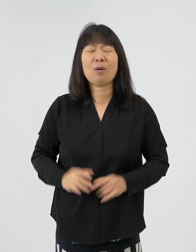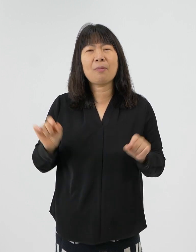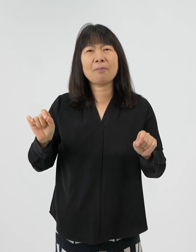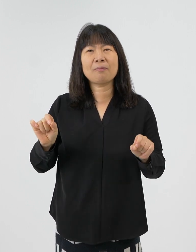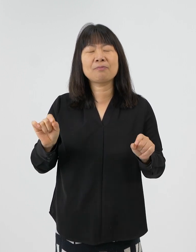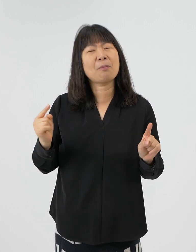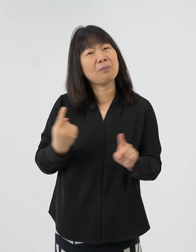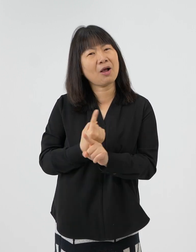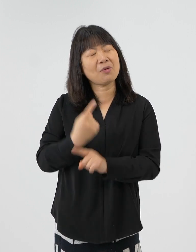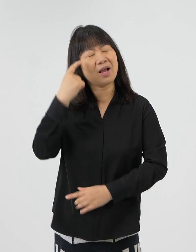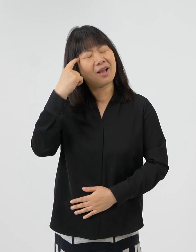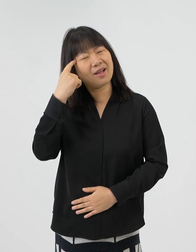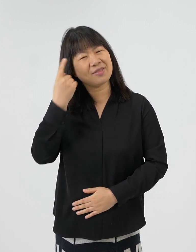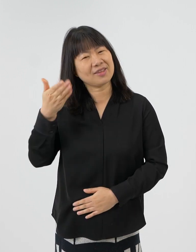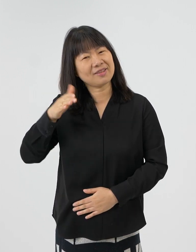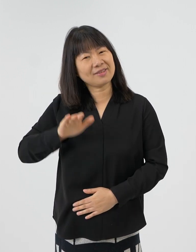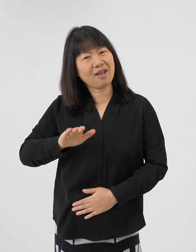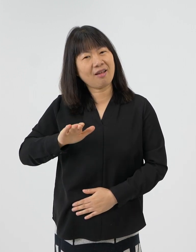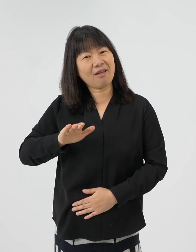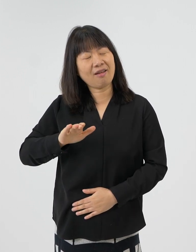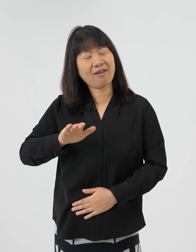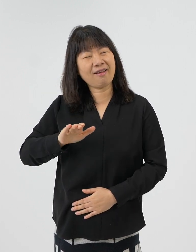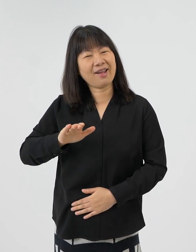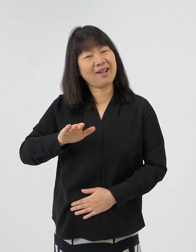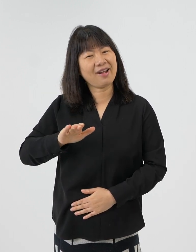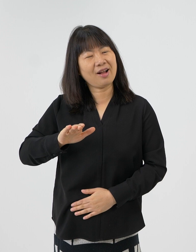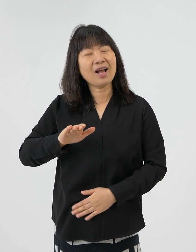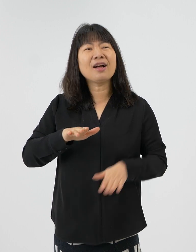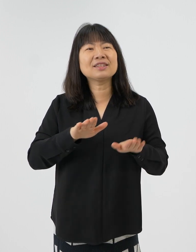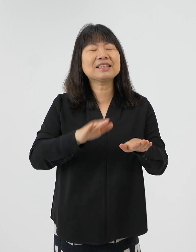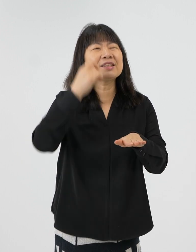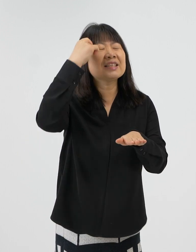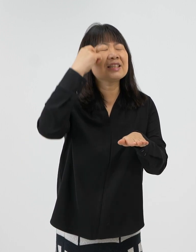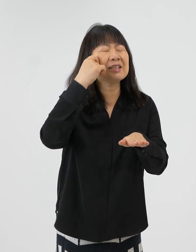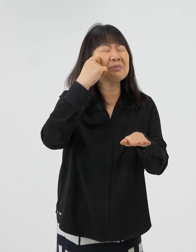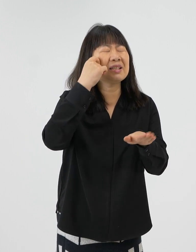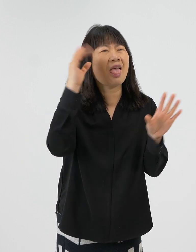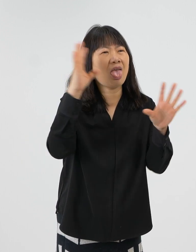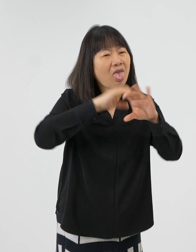바꿀까 했는데 여운을 무너뜨릴 위험이 있어서